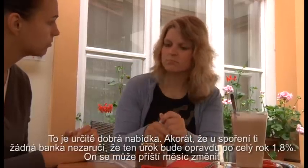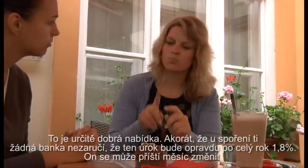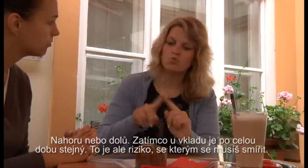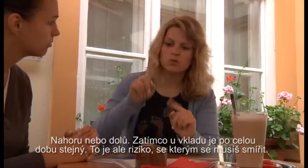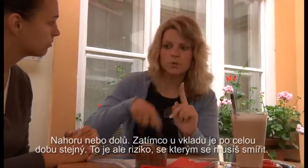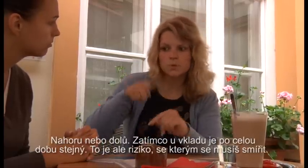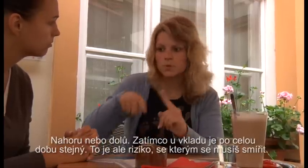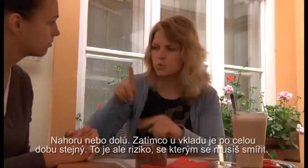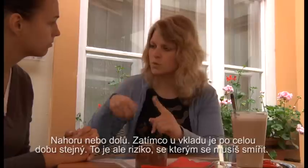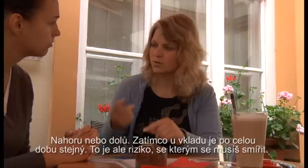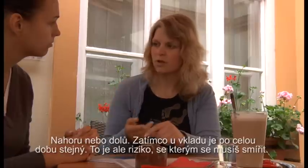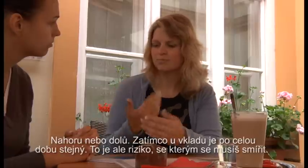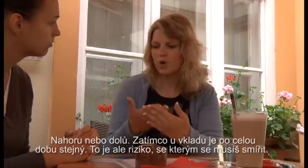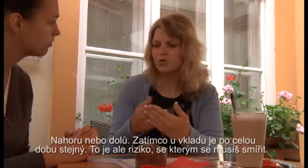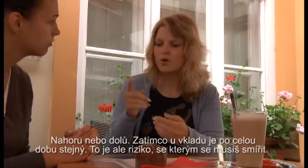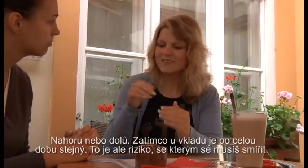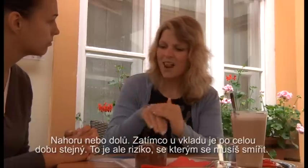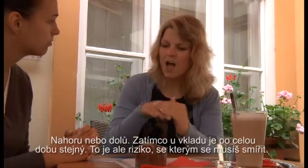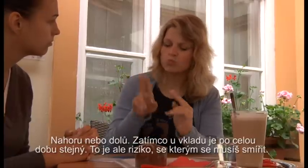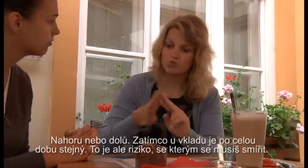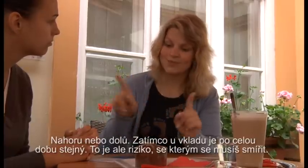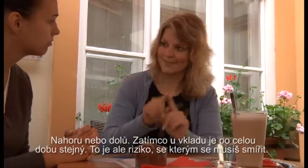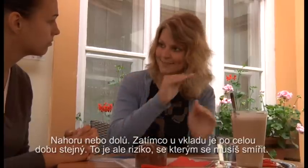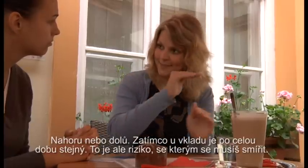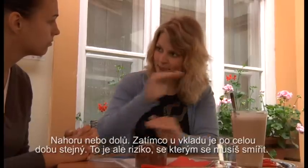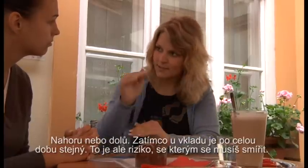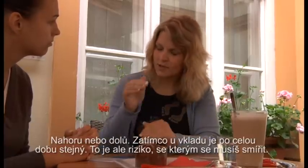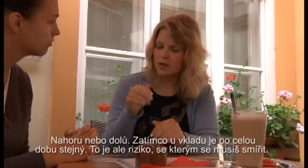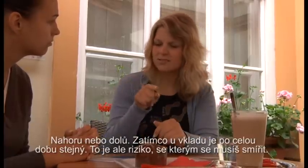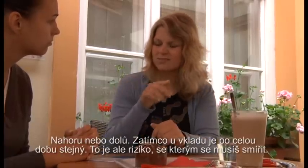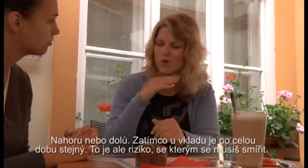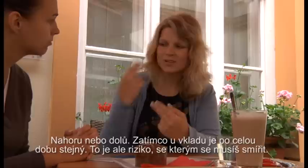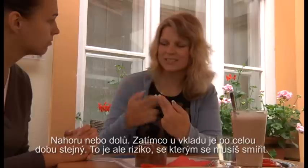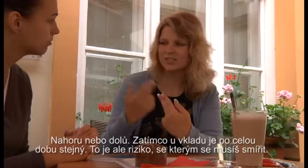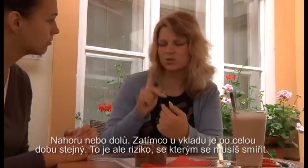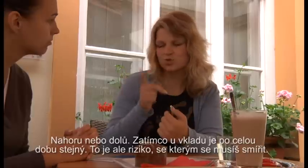změnit. Nahoru nebo dolů. Zatímco u vkladu je po celou dobu stejný. To